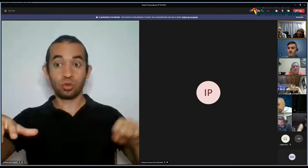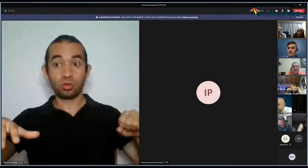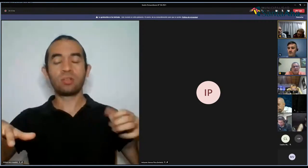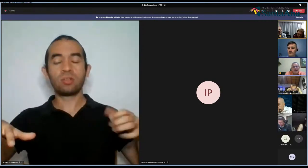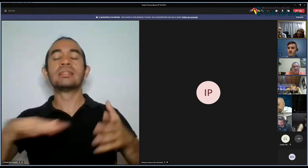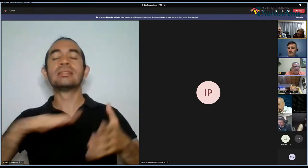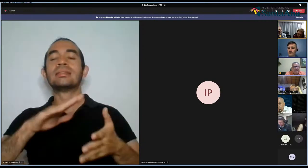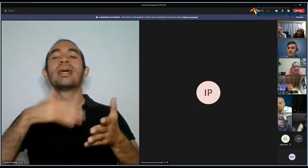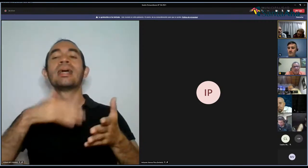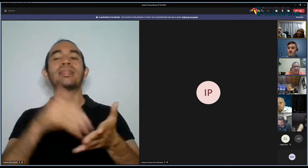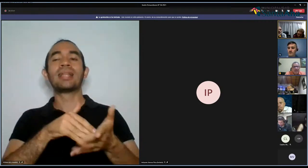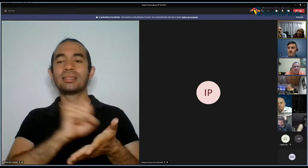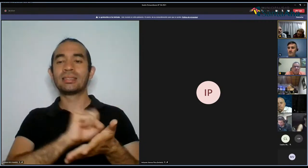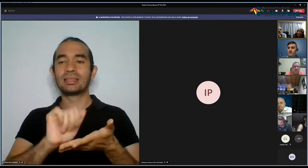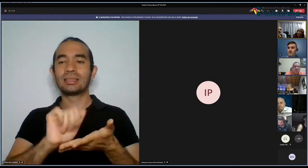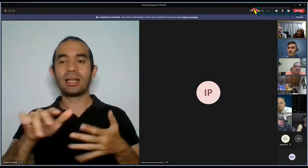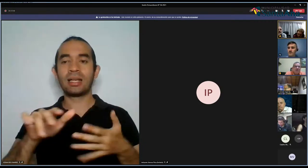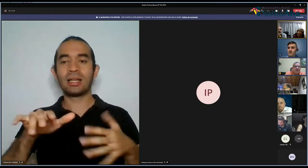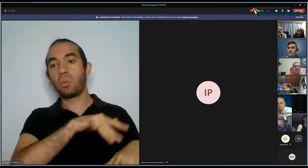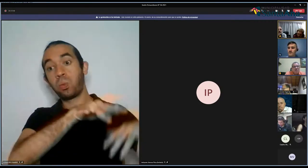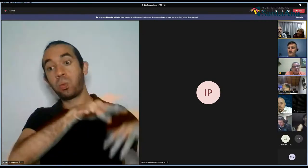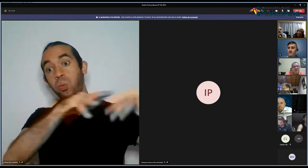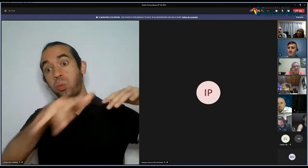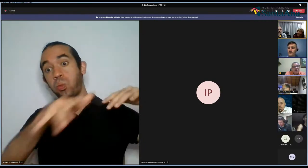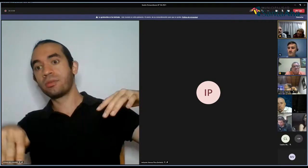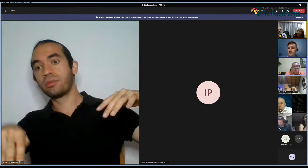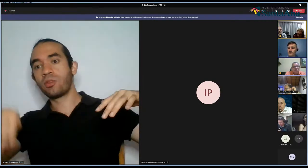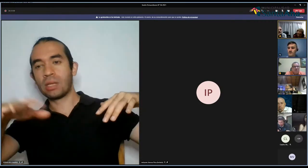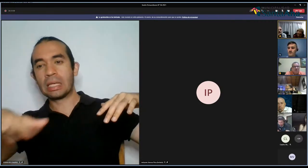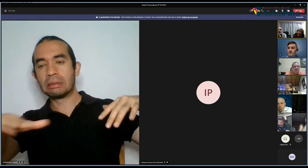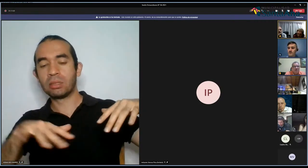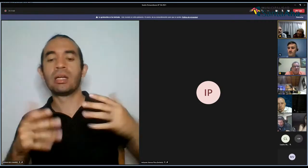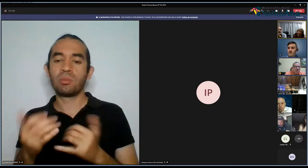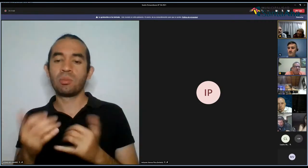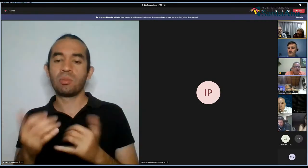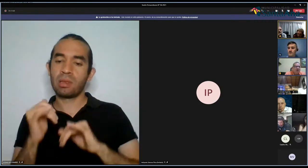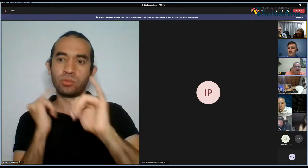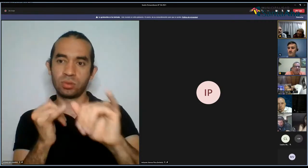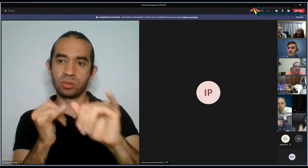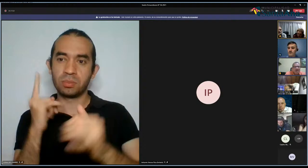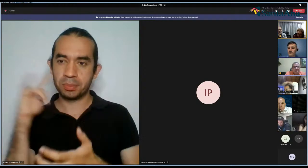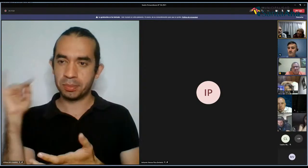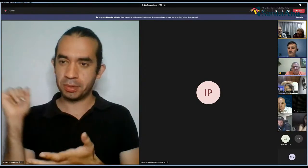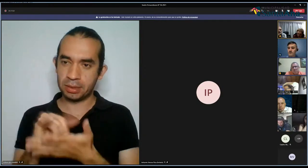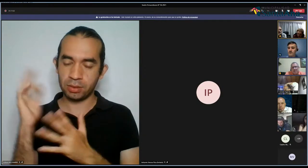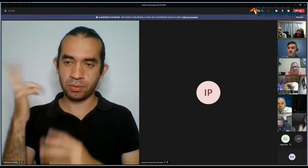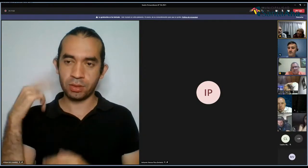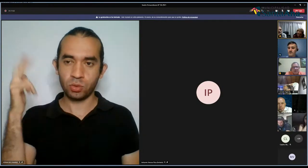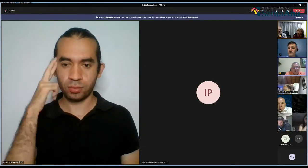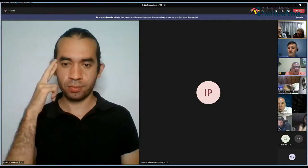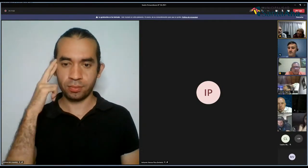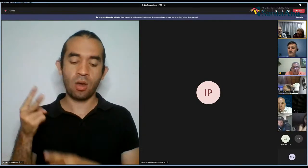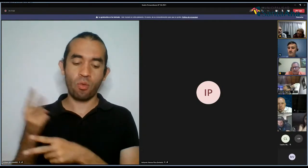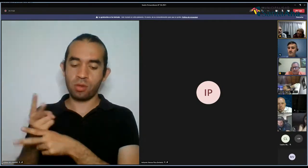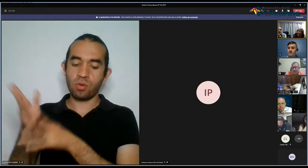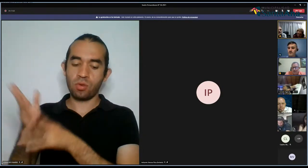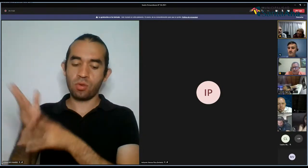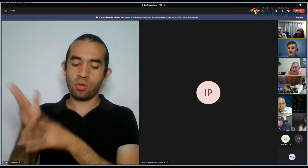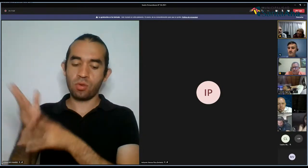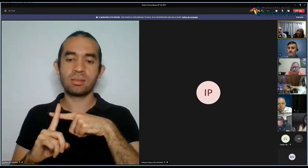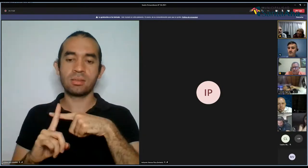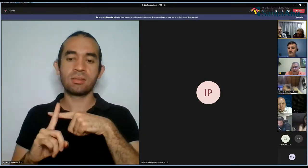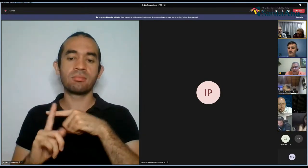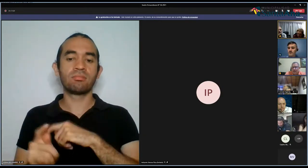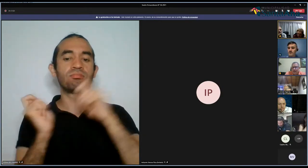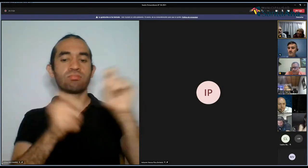de santana y en este momento estamos enfrentando denuncias por ello no sólo aquí en la auditoría sino que también lo trasladaron a la